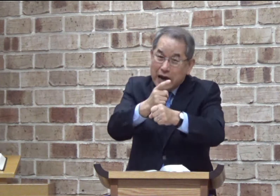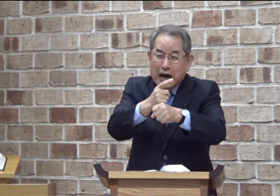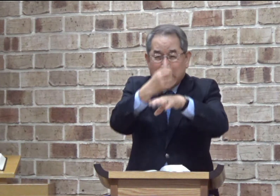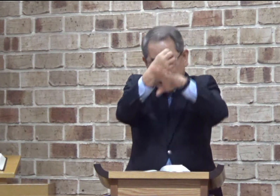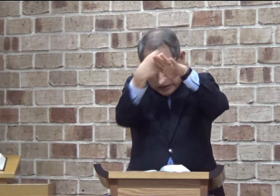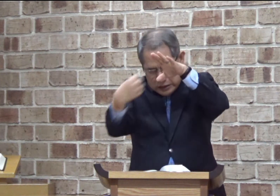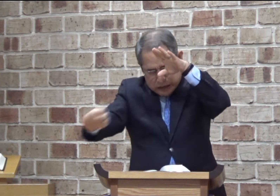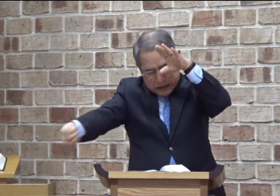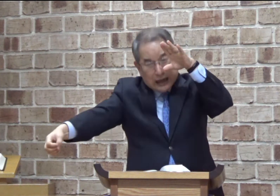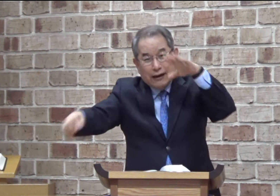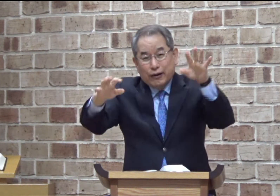그 벌이